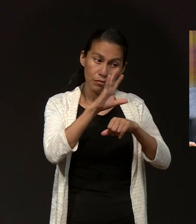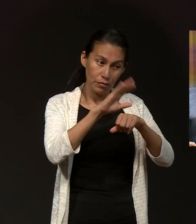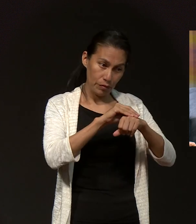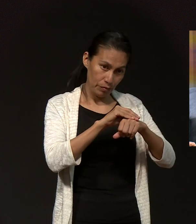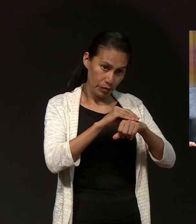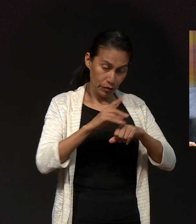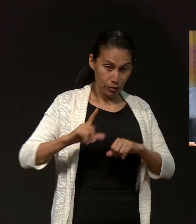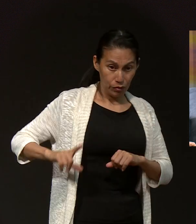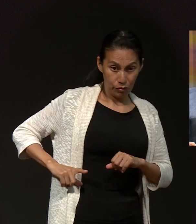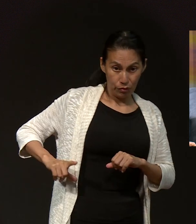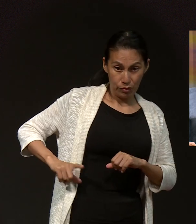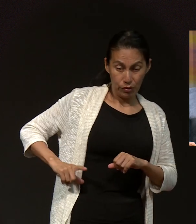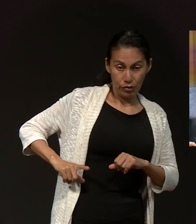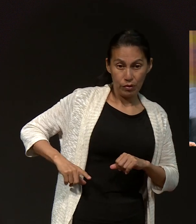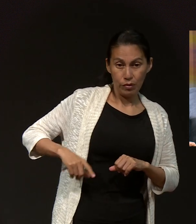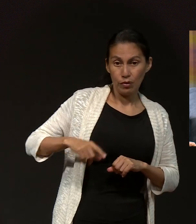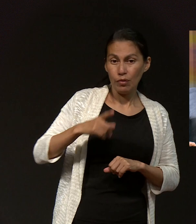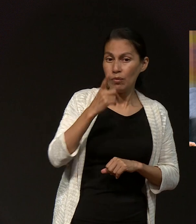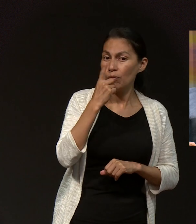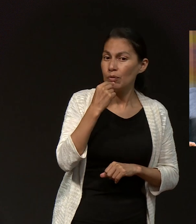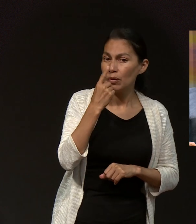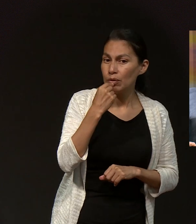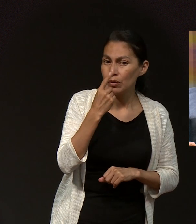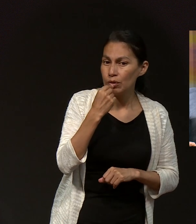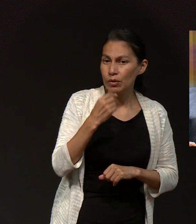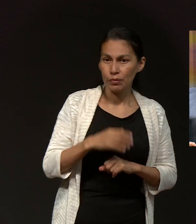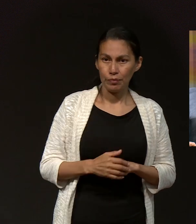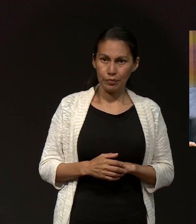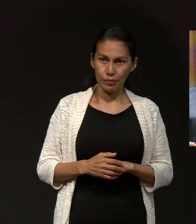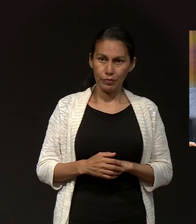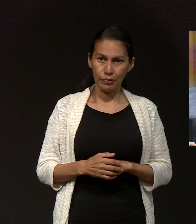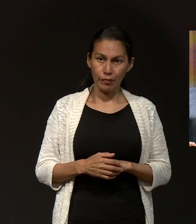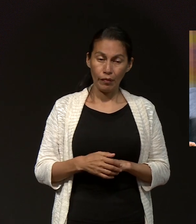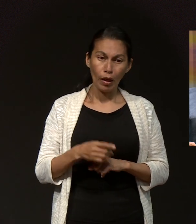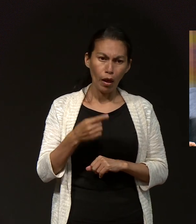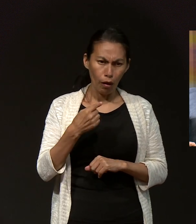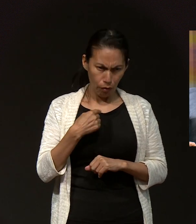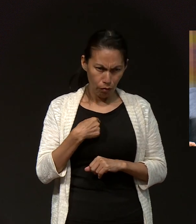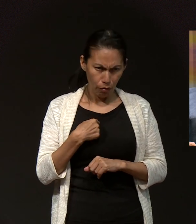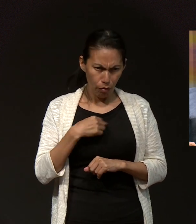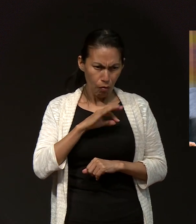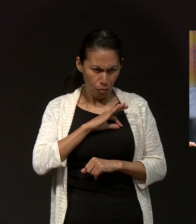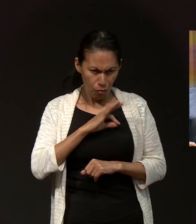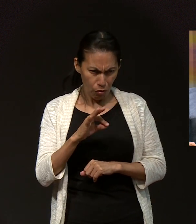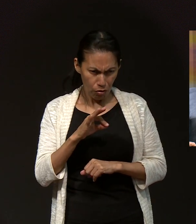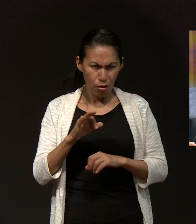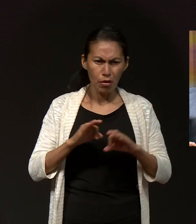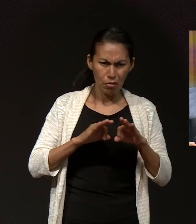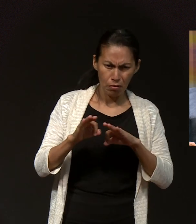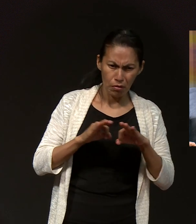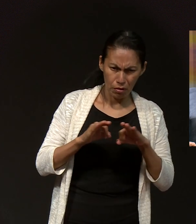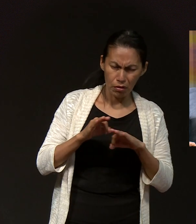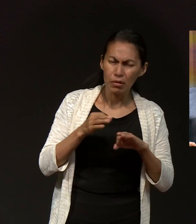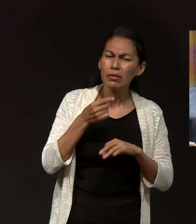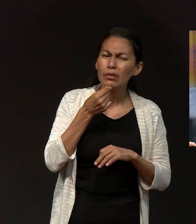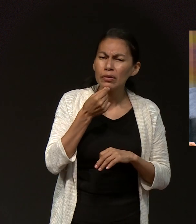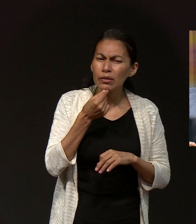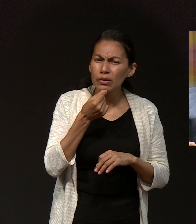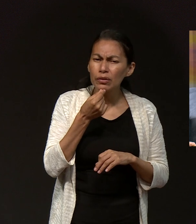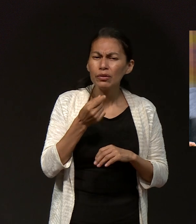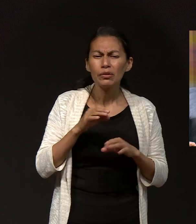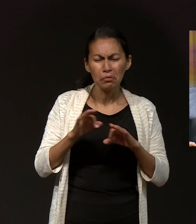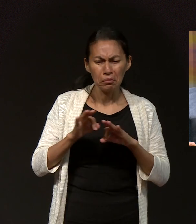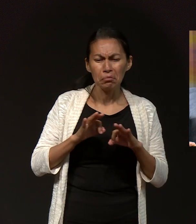permiso del gobierno, de la policía, donde dijera que yo era apta para poder estar